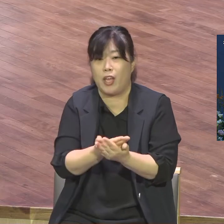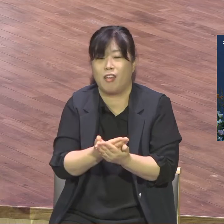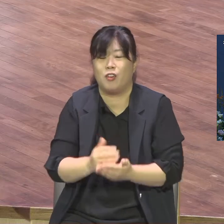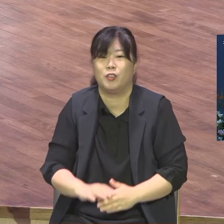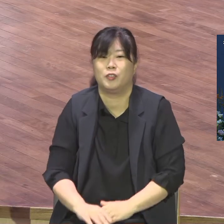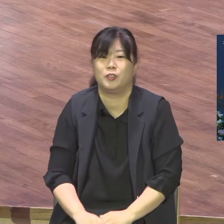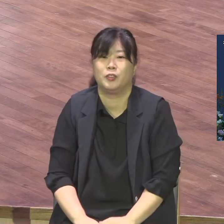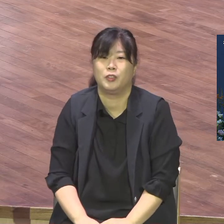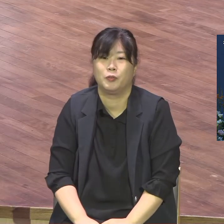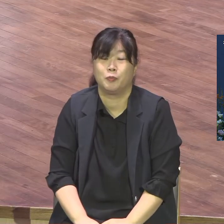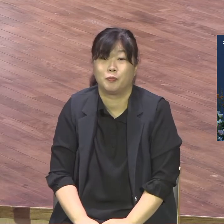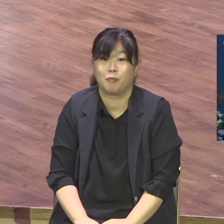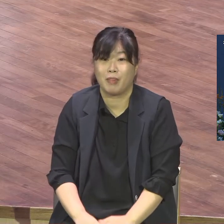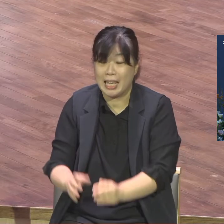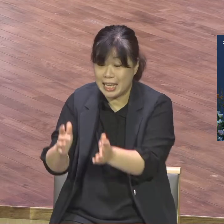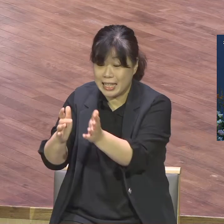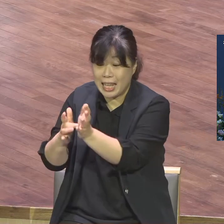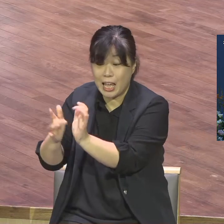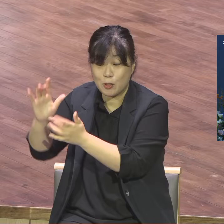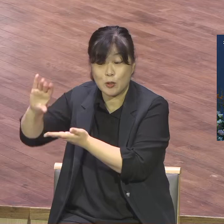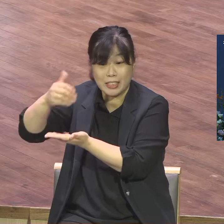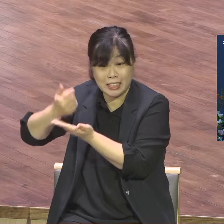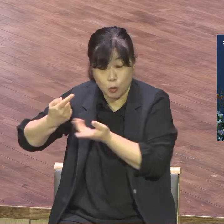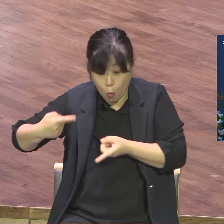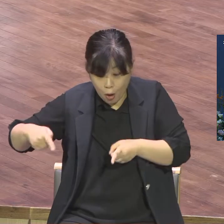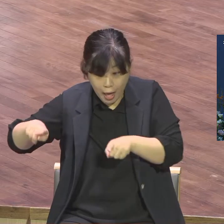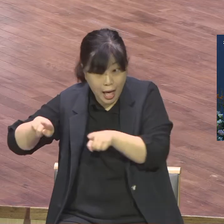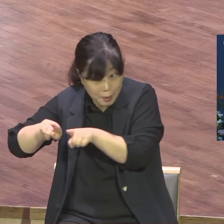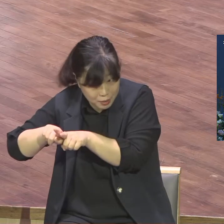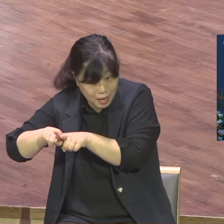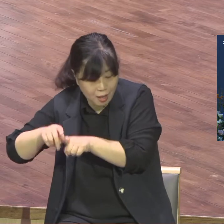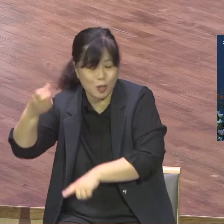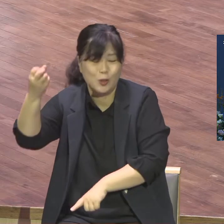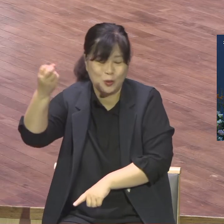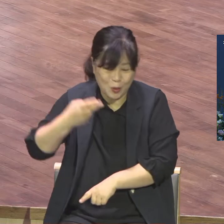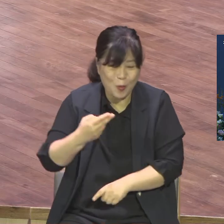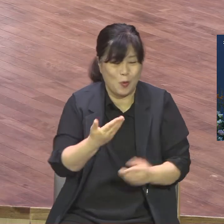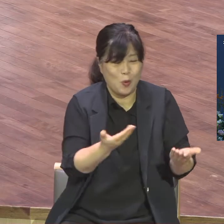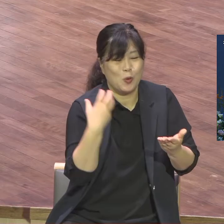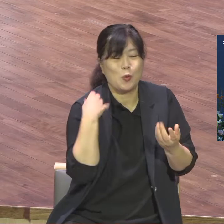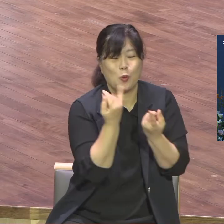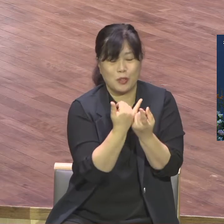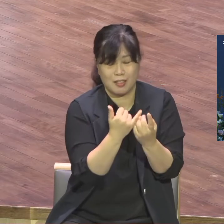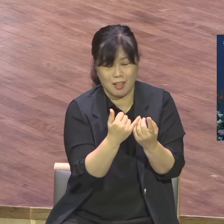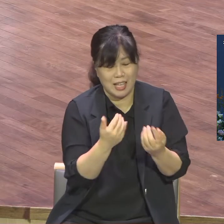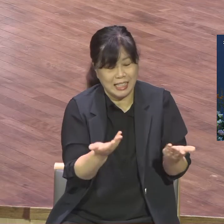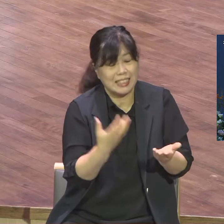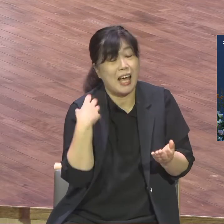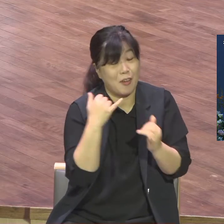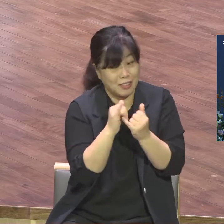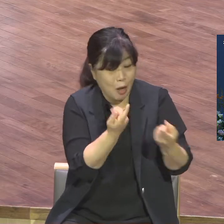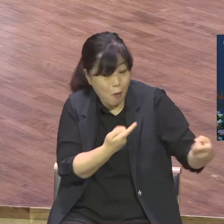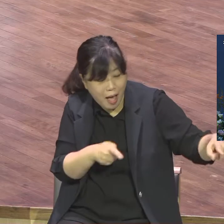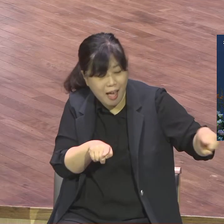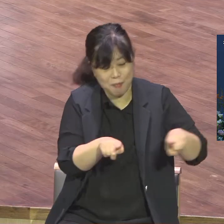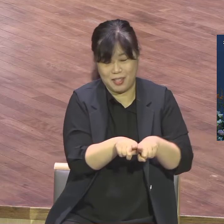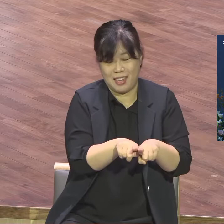예수 그리스도와 함께 이 동력자와 함께 이런 사역이 되어지는